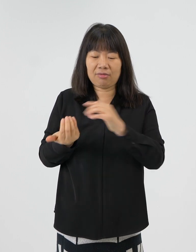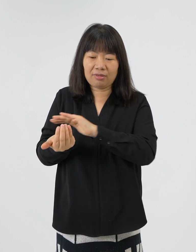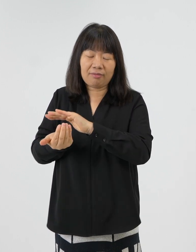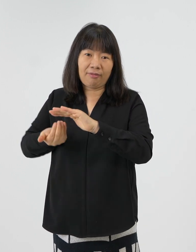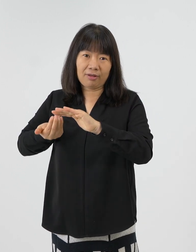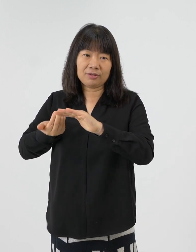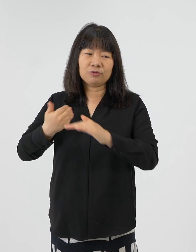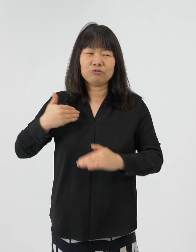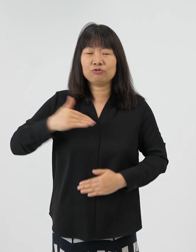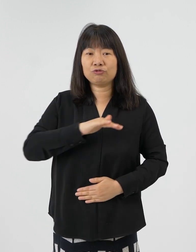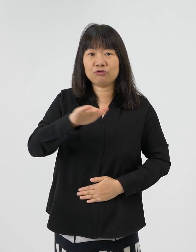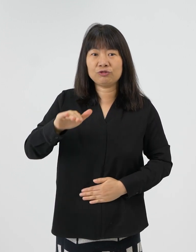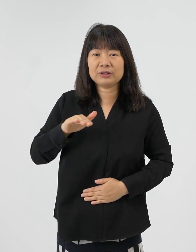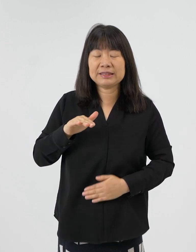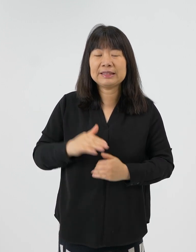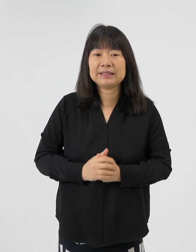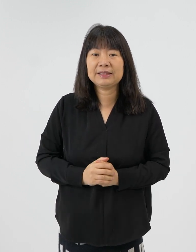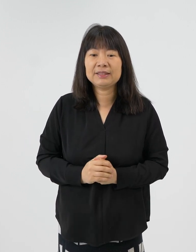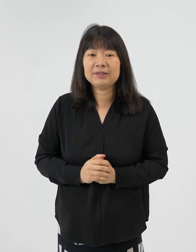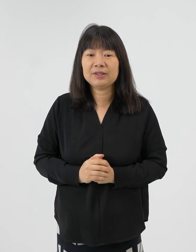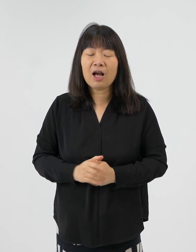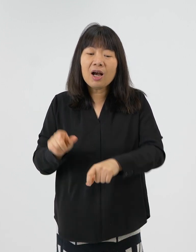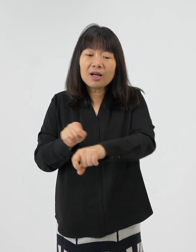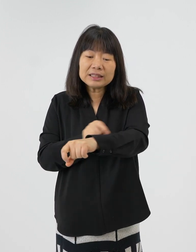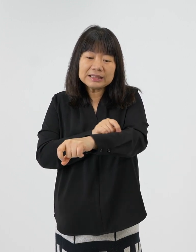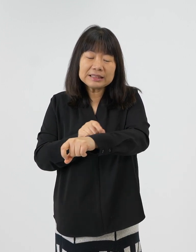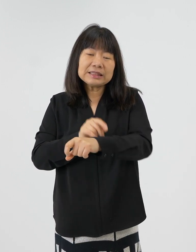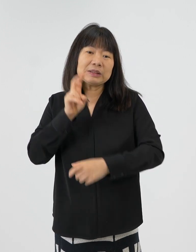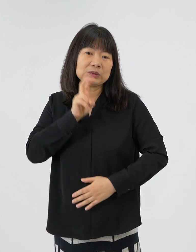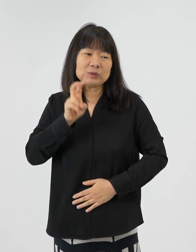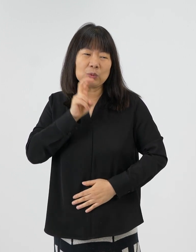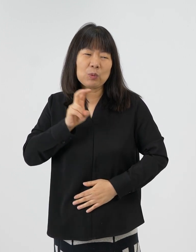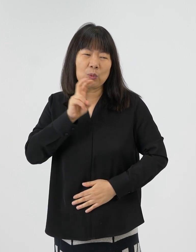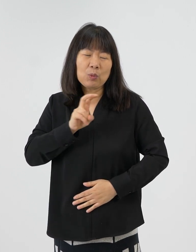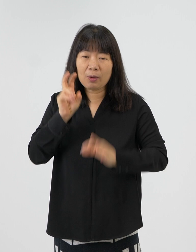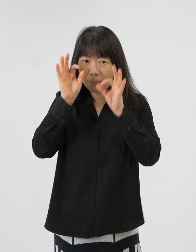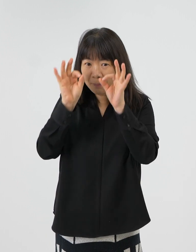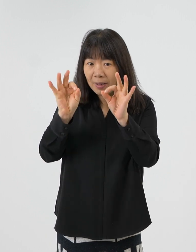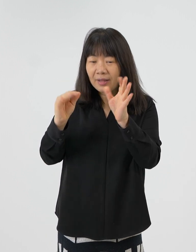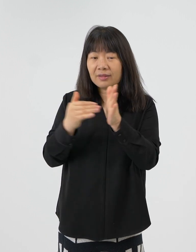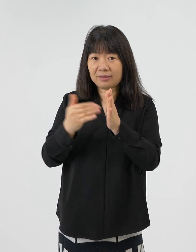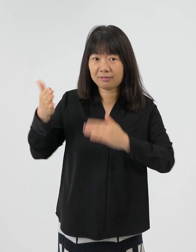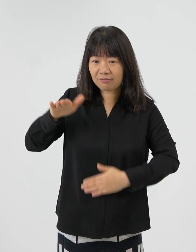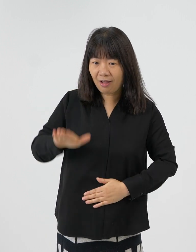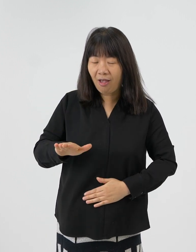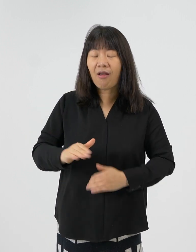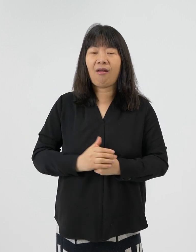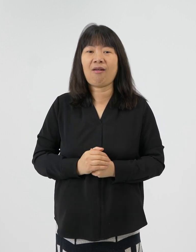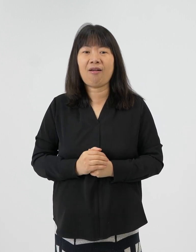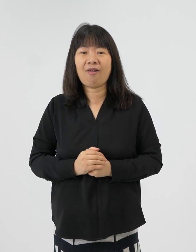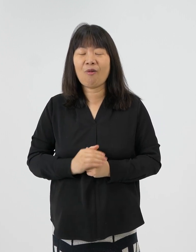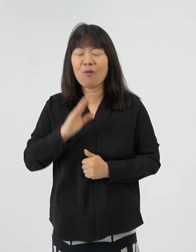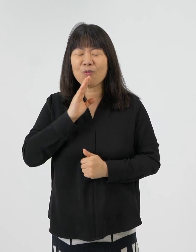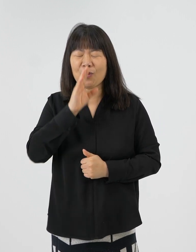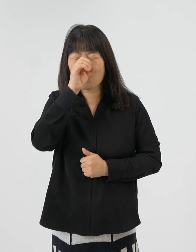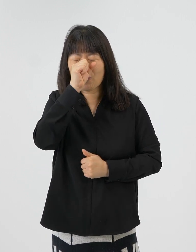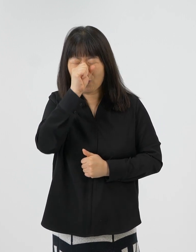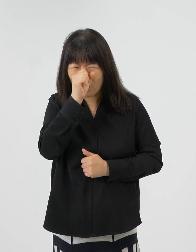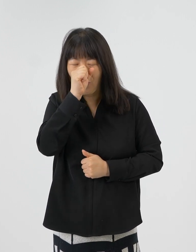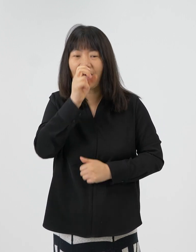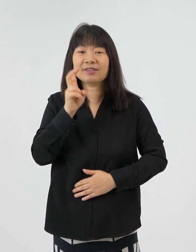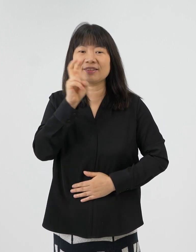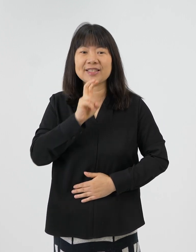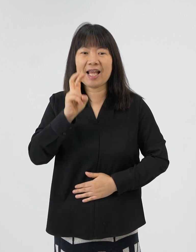방금 우리 특주와 또 특성을 들었는데 이렇게 좋은 찬양이나